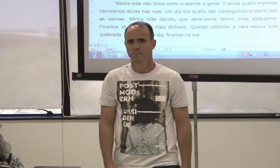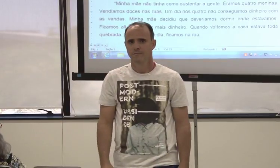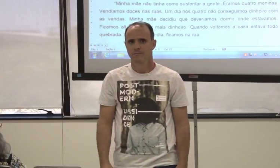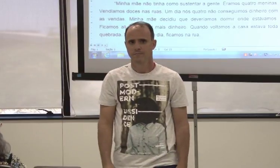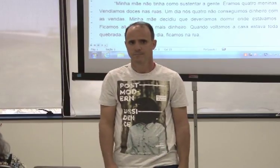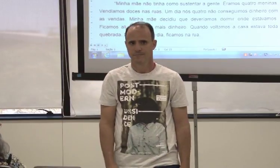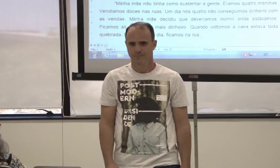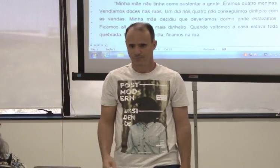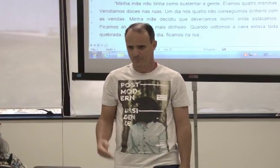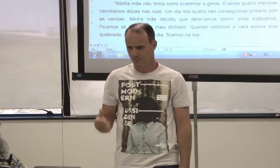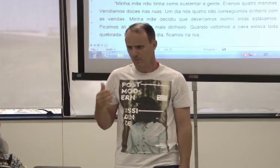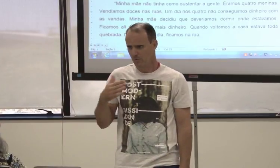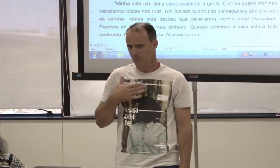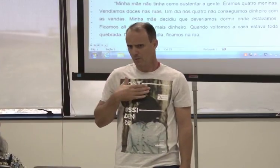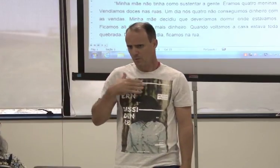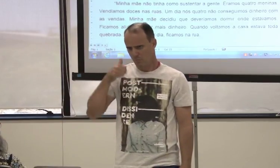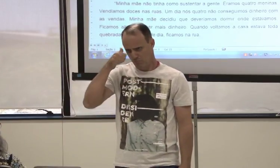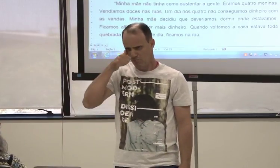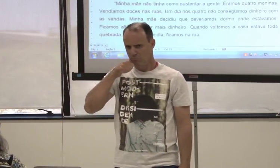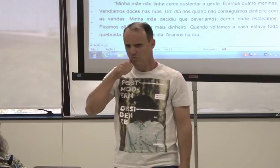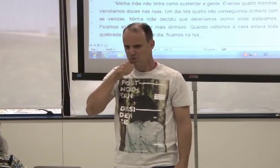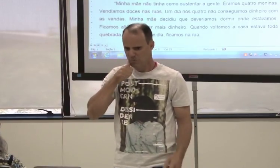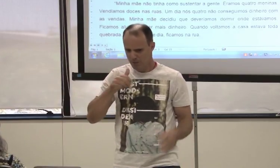Minha mãe decidiu que deveríamos dormir onde estávamos.